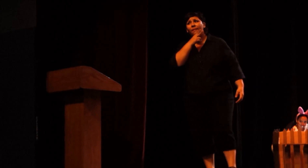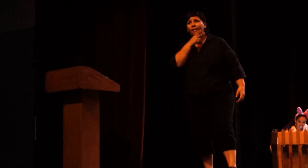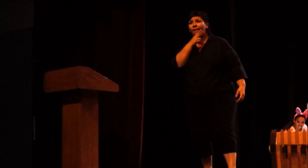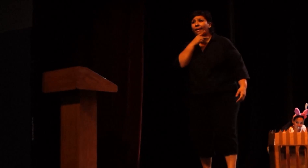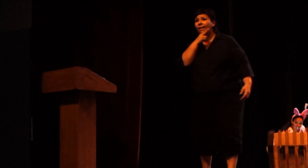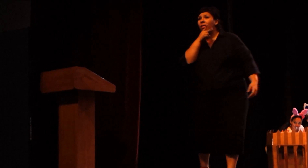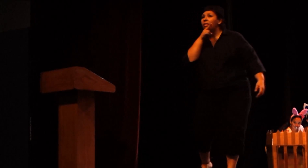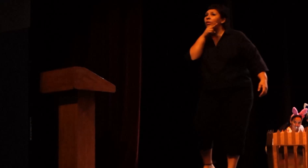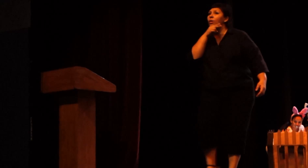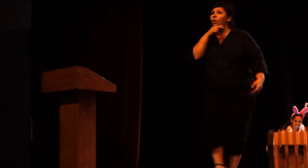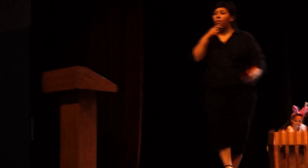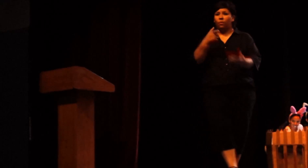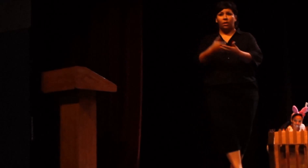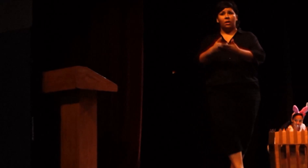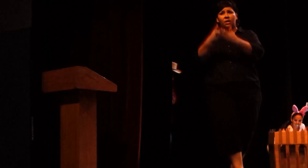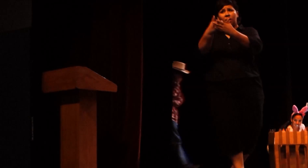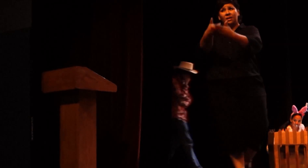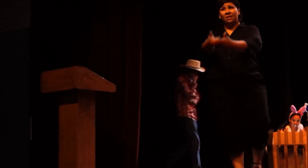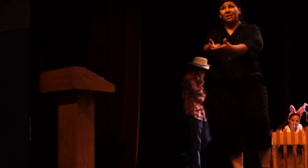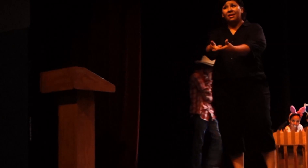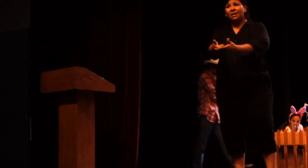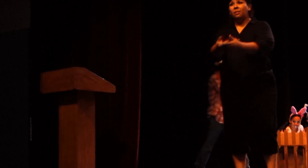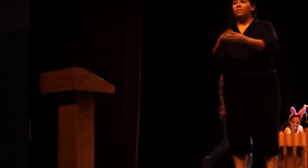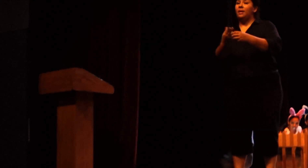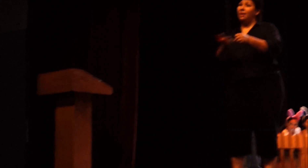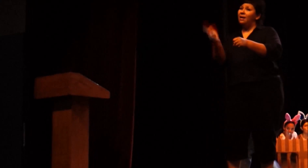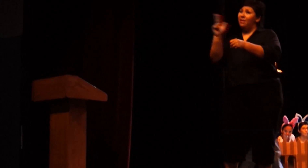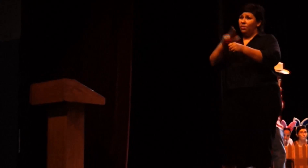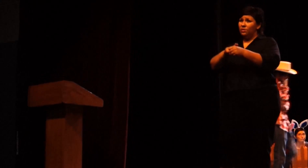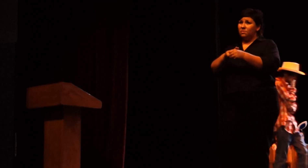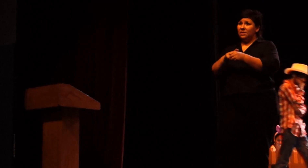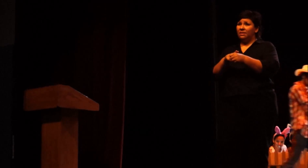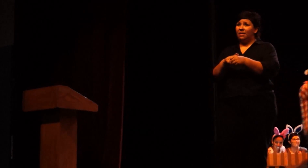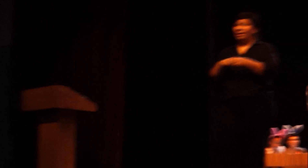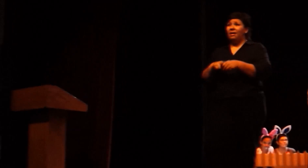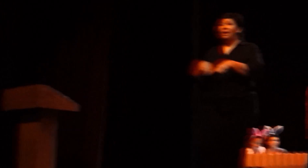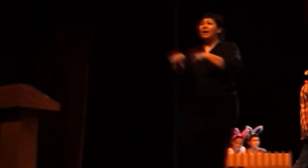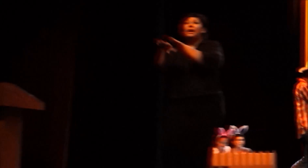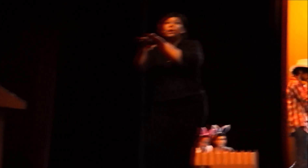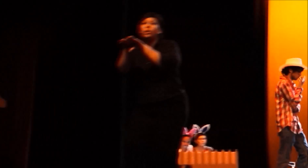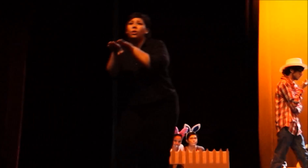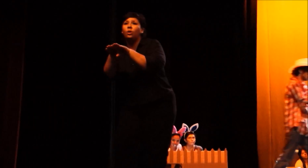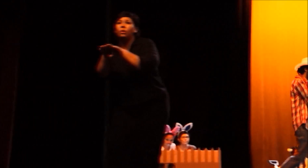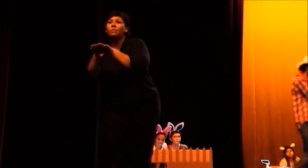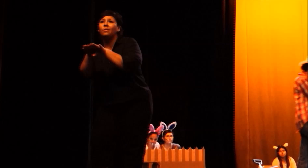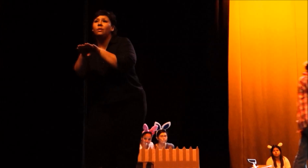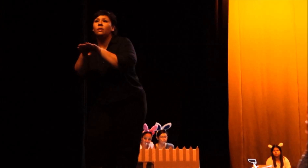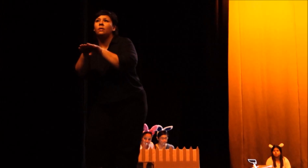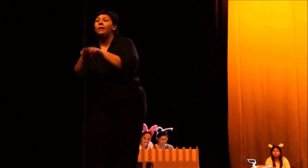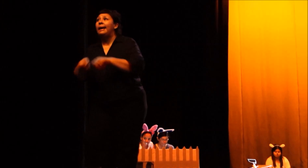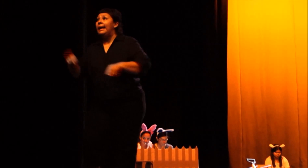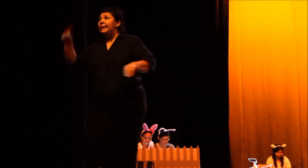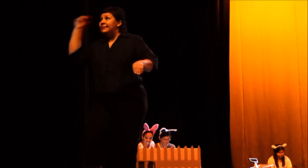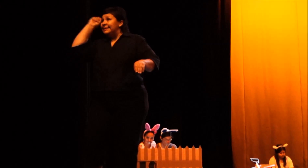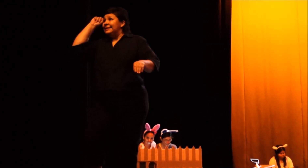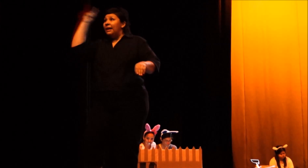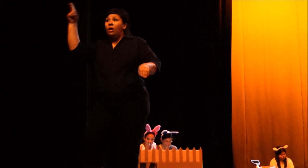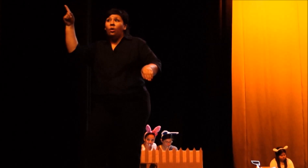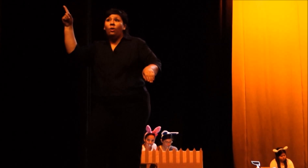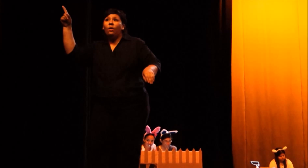Pero ahora el hombre, el granjero, está muy preocupado, pues no sabe cómo pagará la cuenta del